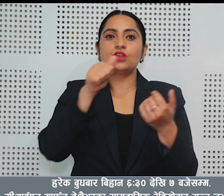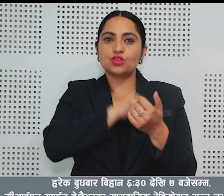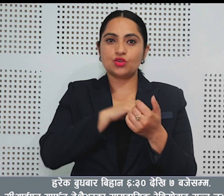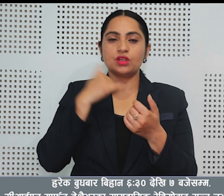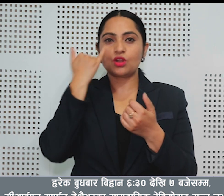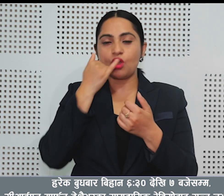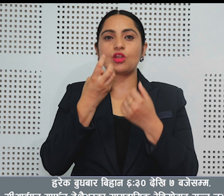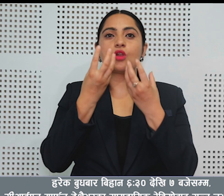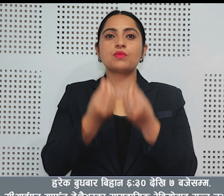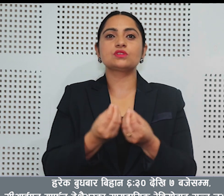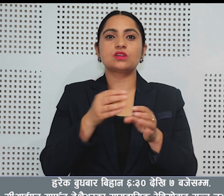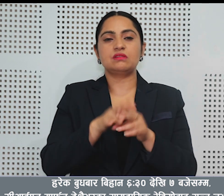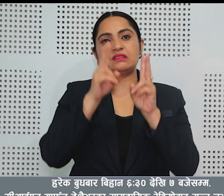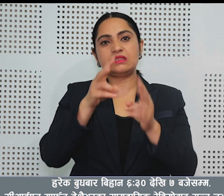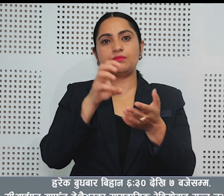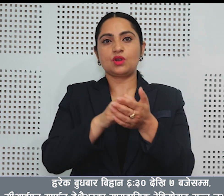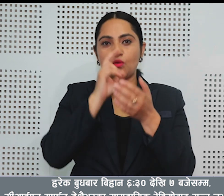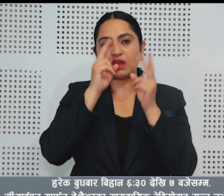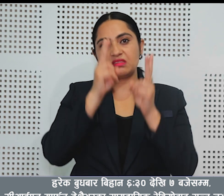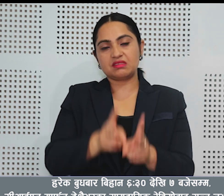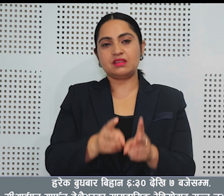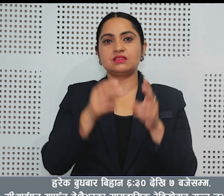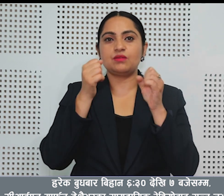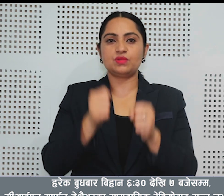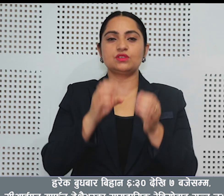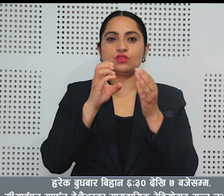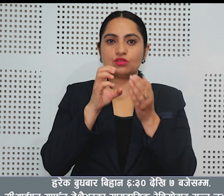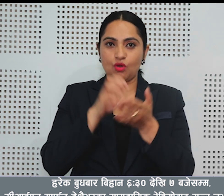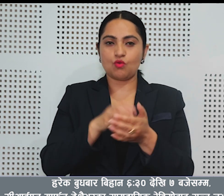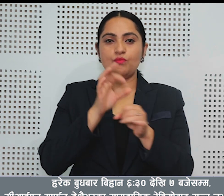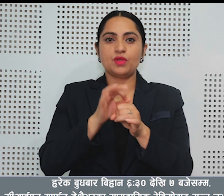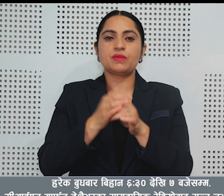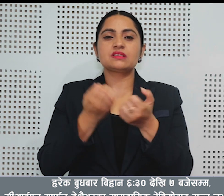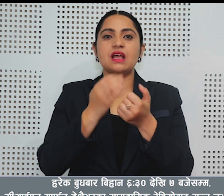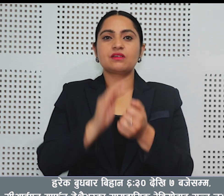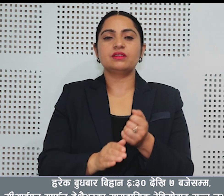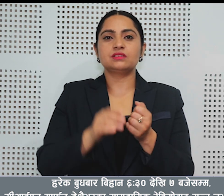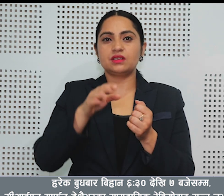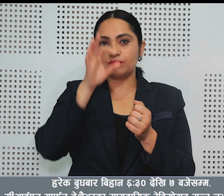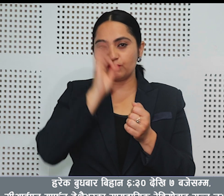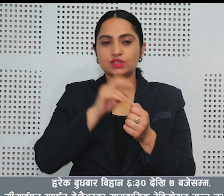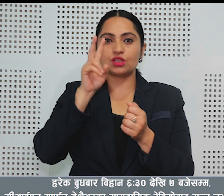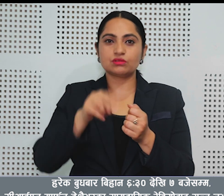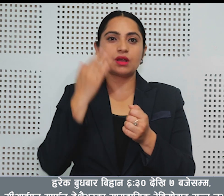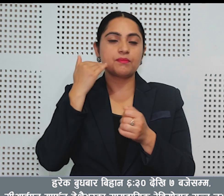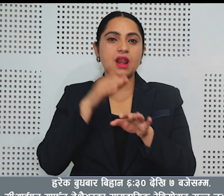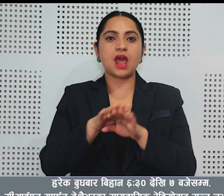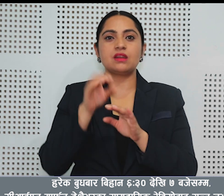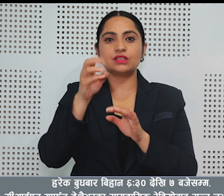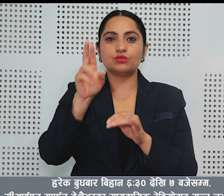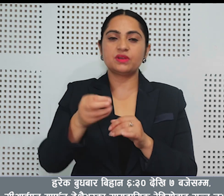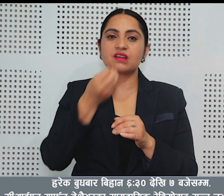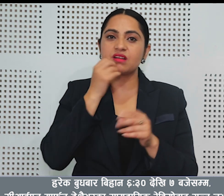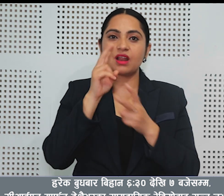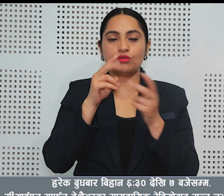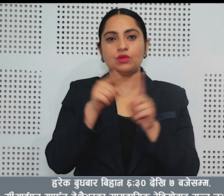लैङ्गिक अल्पसंख्यकहरूलाई समेत एकै स्थानमा उस्तै बासको व्यवस्था गर्ने गरिएको छ भने विशेष अवस्थामा महिलाहरूलाई उपलब्ध हुनुपर्ने